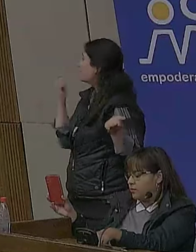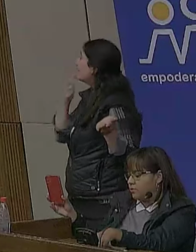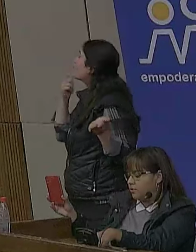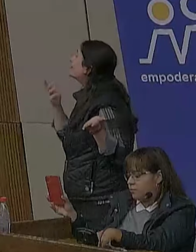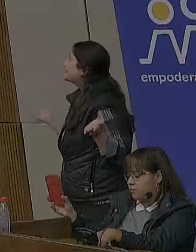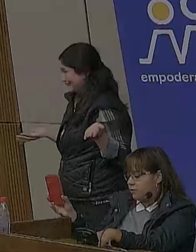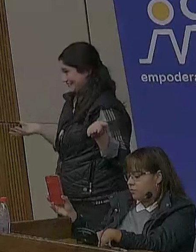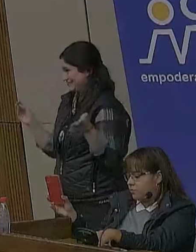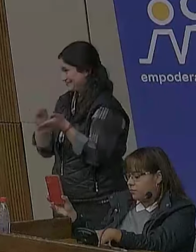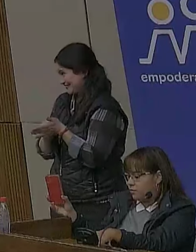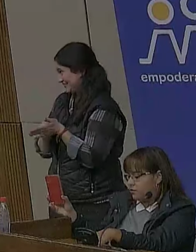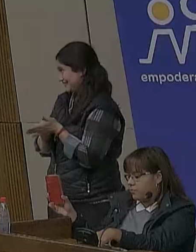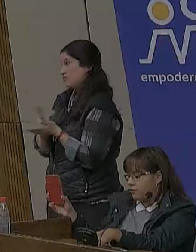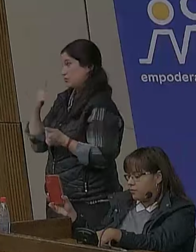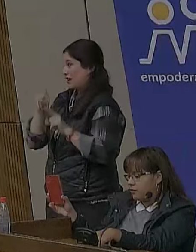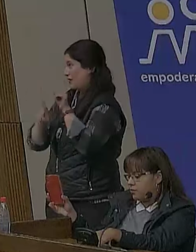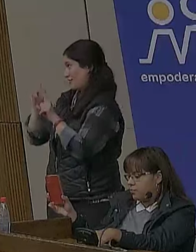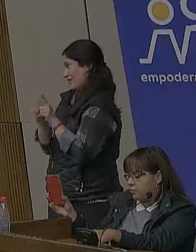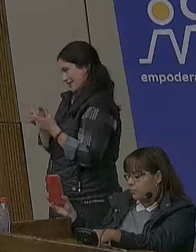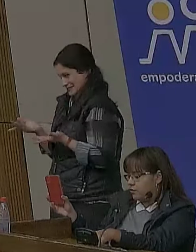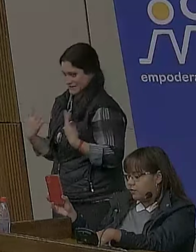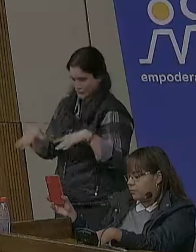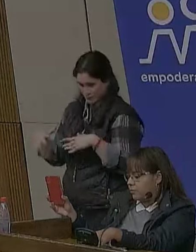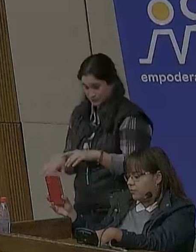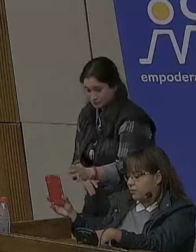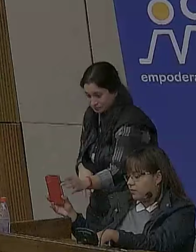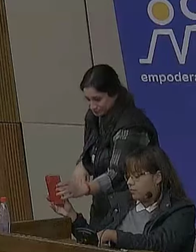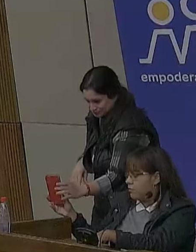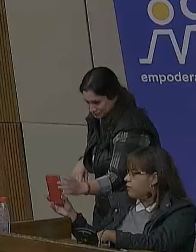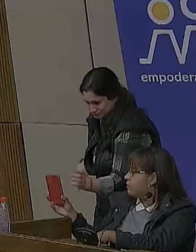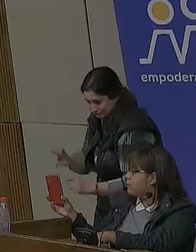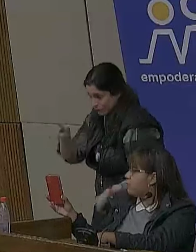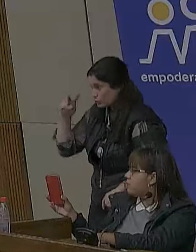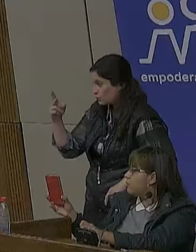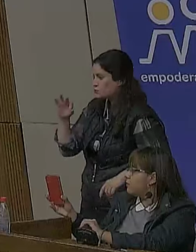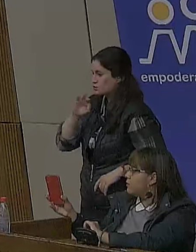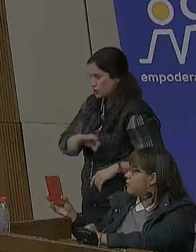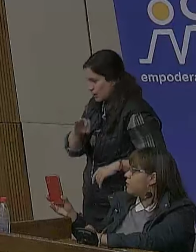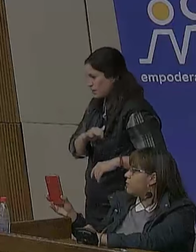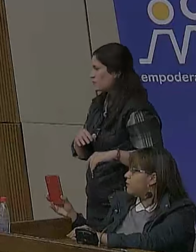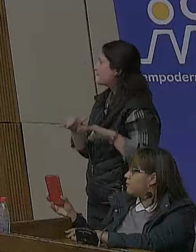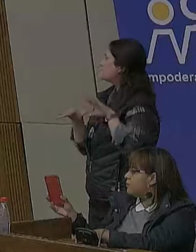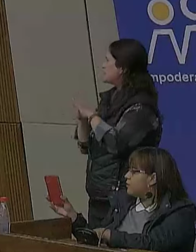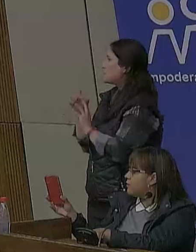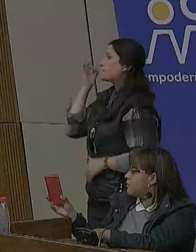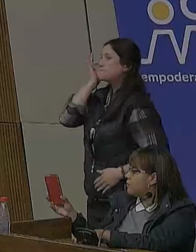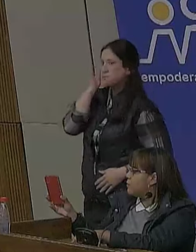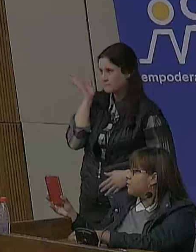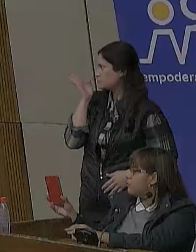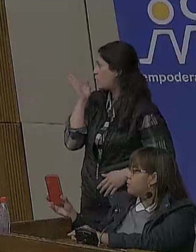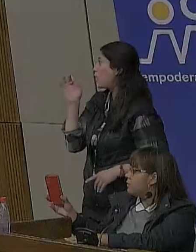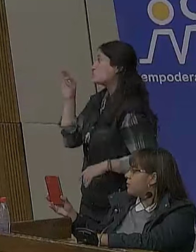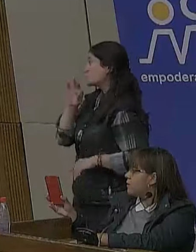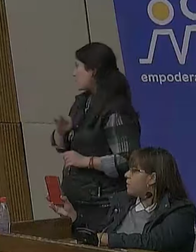en el sector privado, dice. ¿Qué pasa de ellos? Hay muchas personas con discapacidad que ya cumplieron los 25 años de trabajo y todo. También el